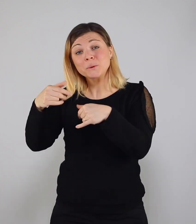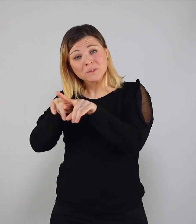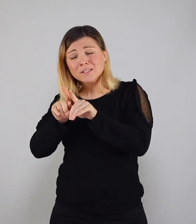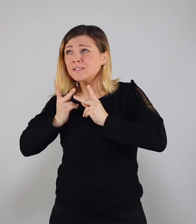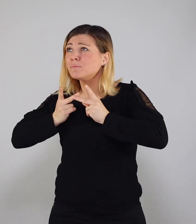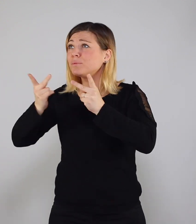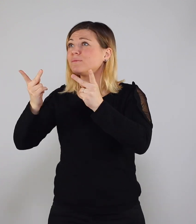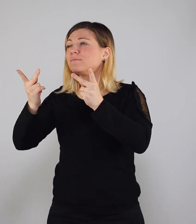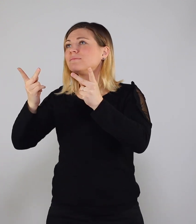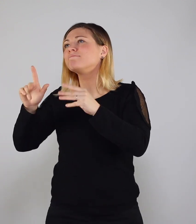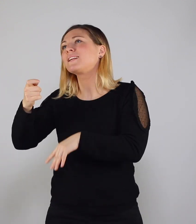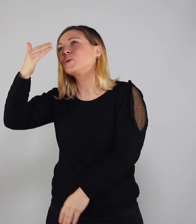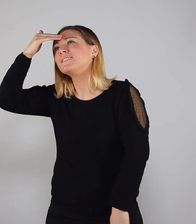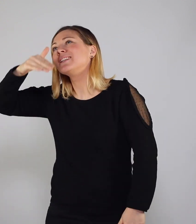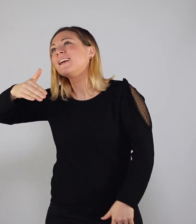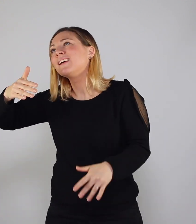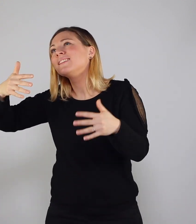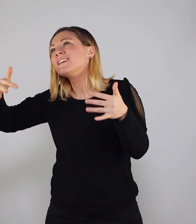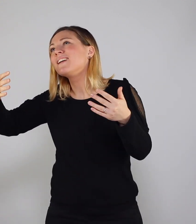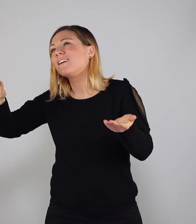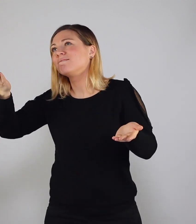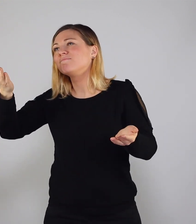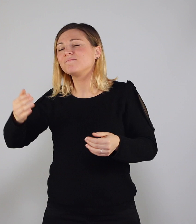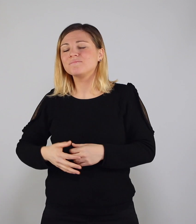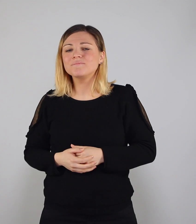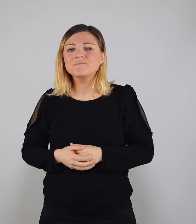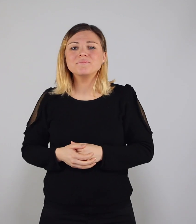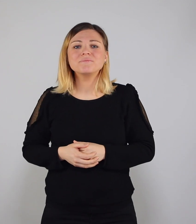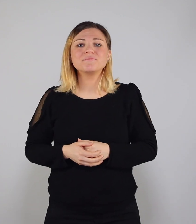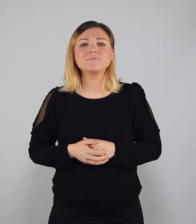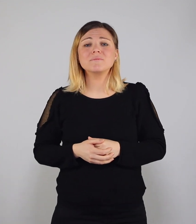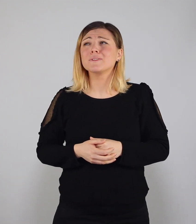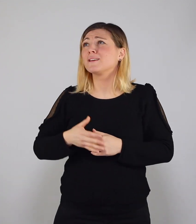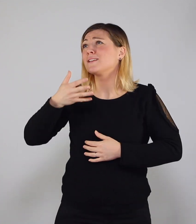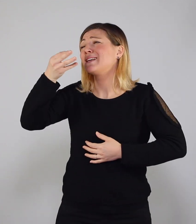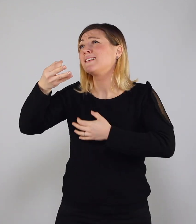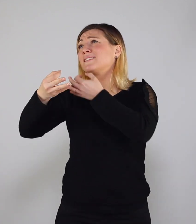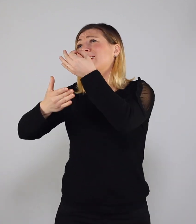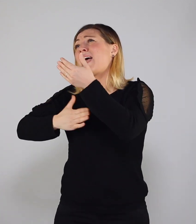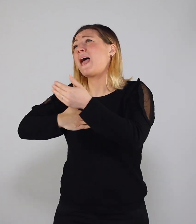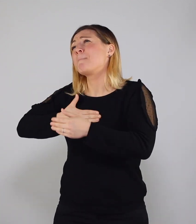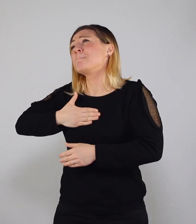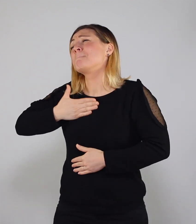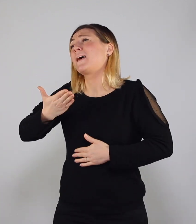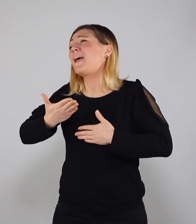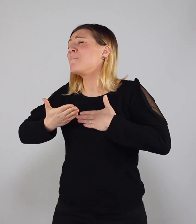projets même si je savais que quelque part il les connaissait déjà. Je lui ai répété que je